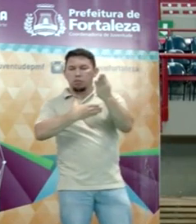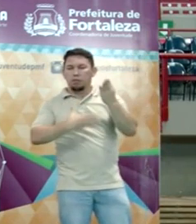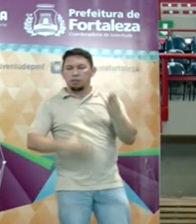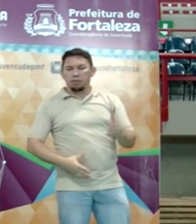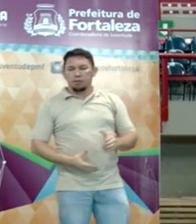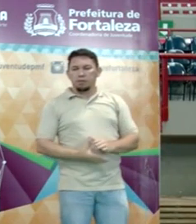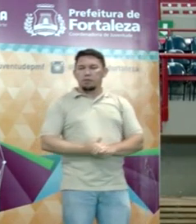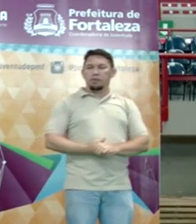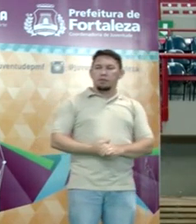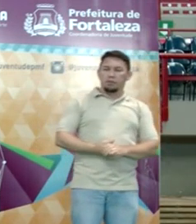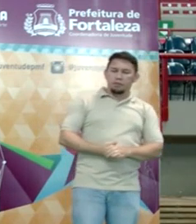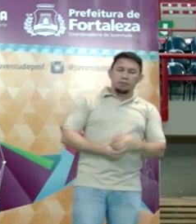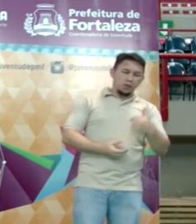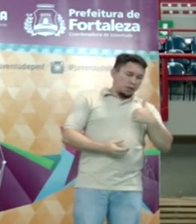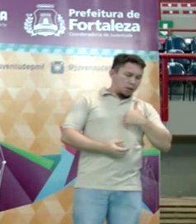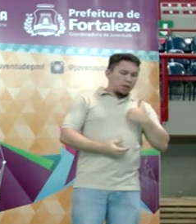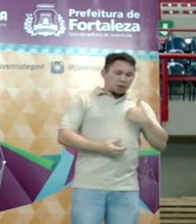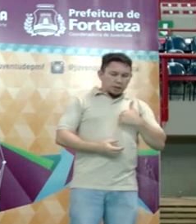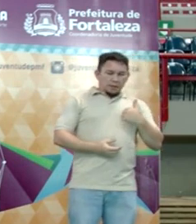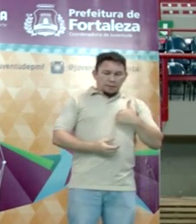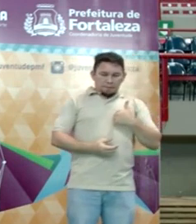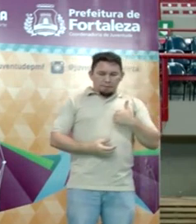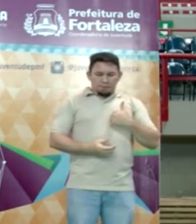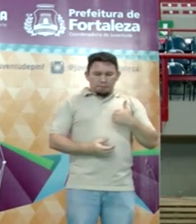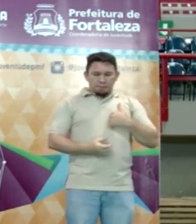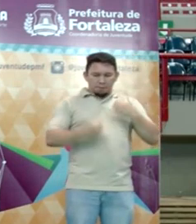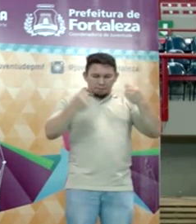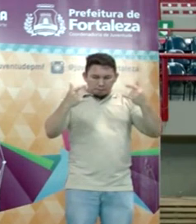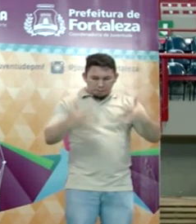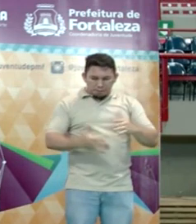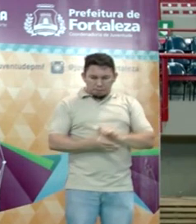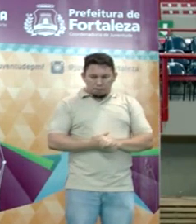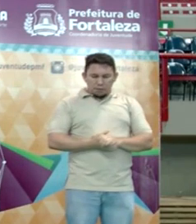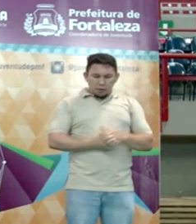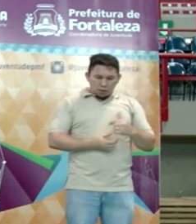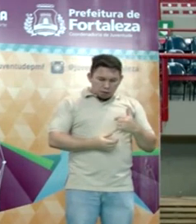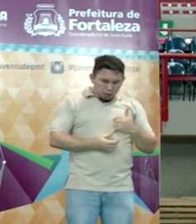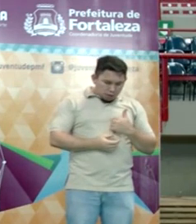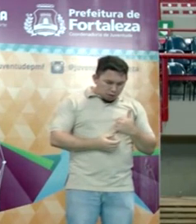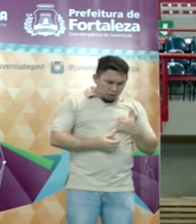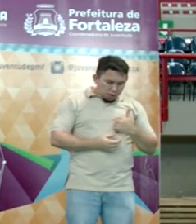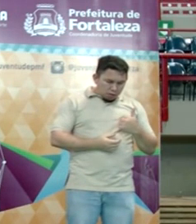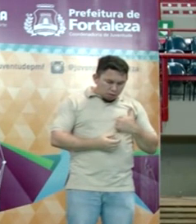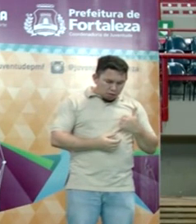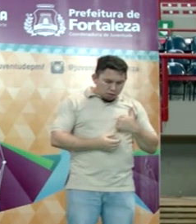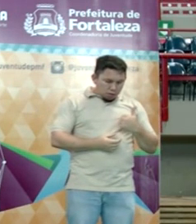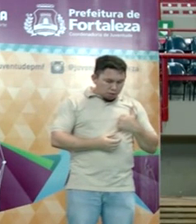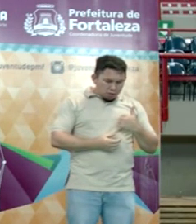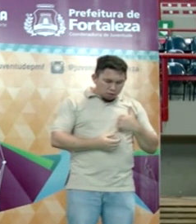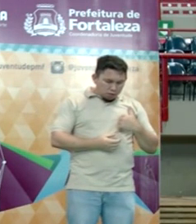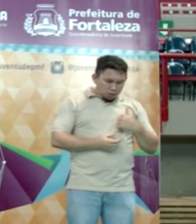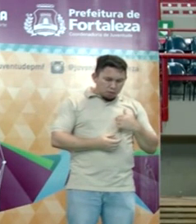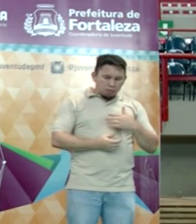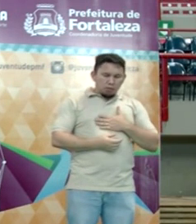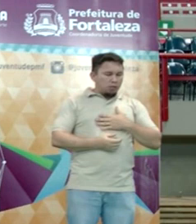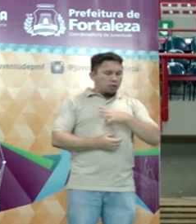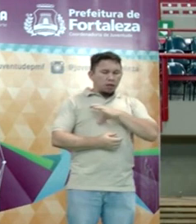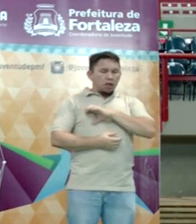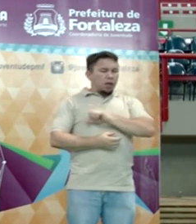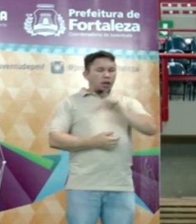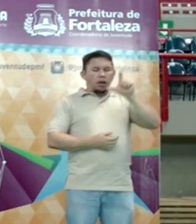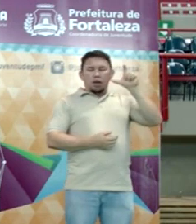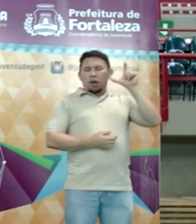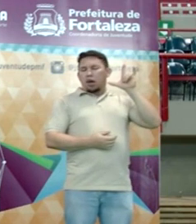Eu tenho uma confissão a fazer. Eu sou apaixonado pelo Batman.